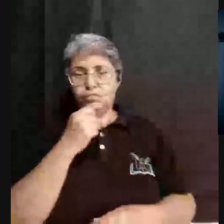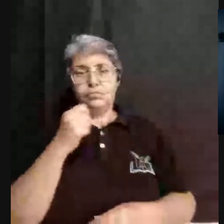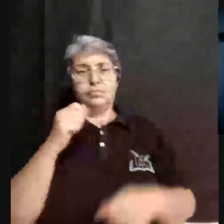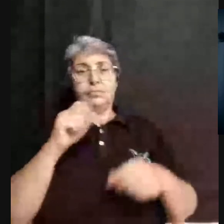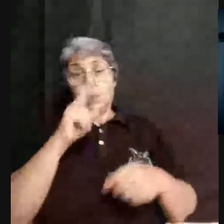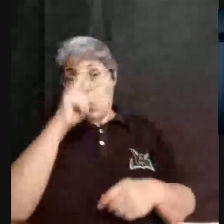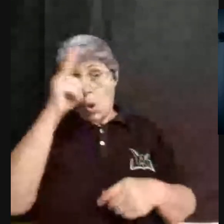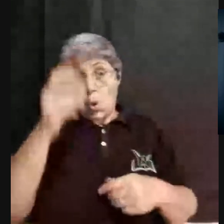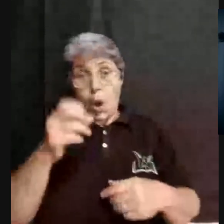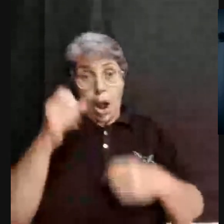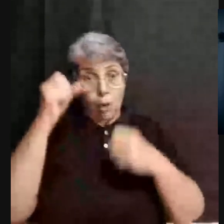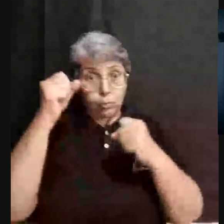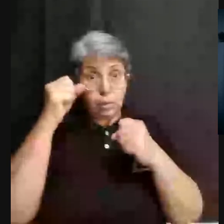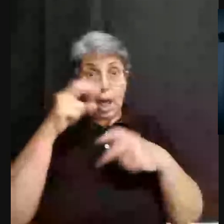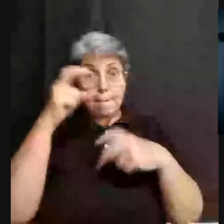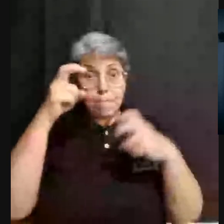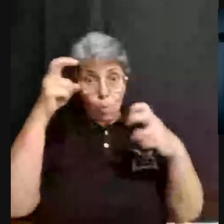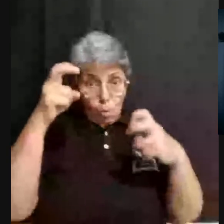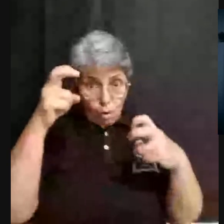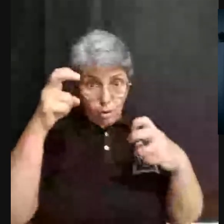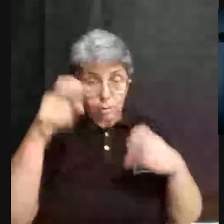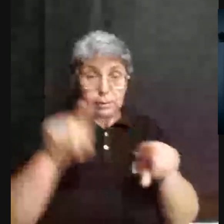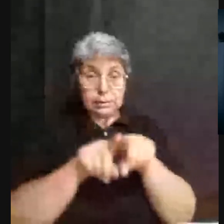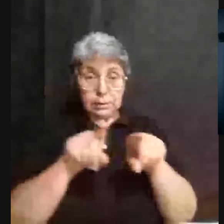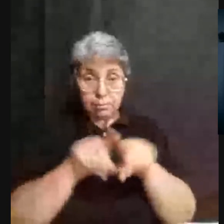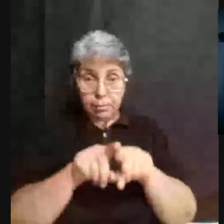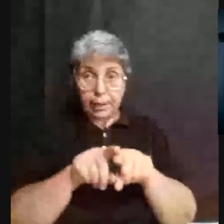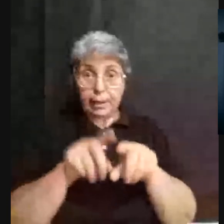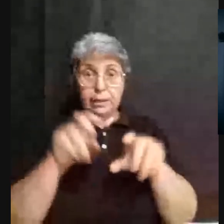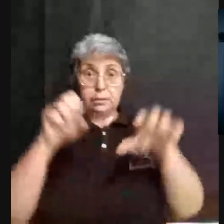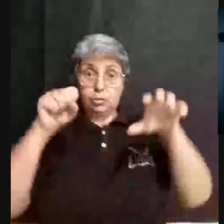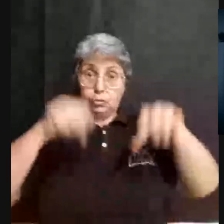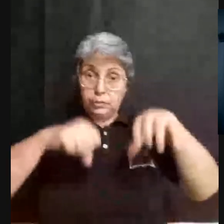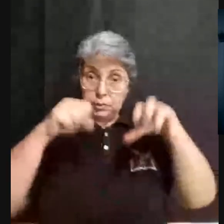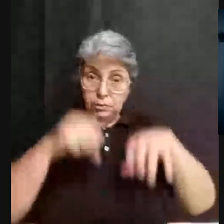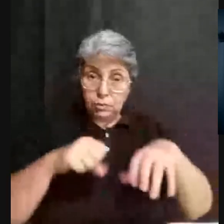Enfim, o pastor Smith não foi o único líder importante da igreja